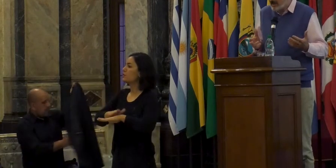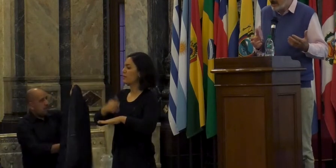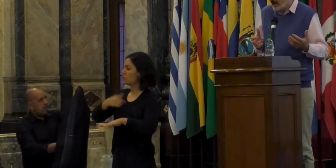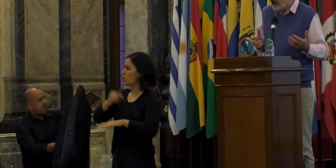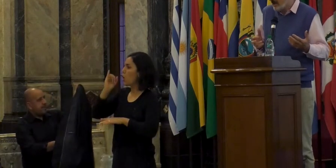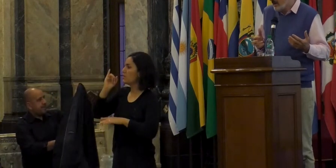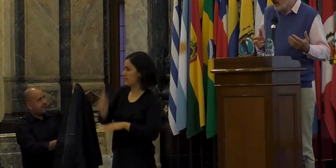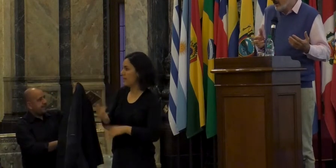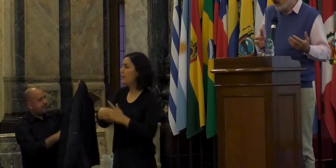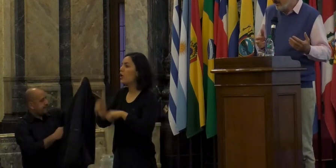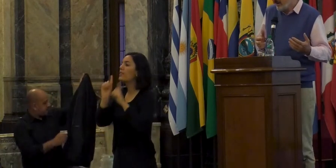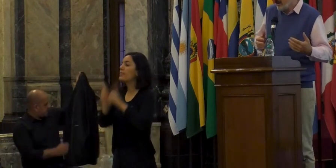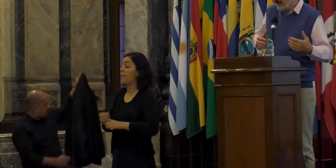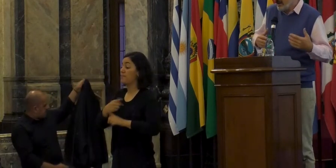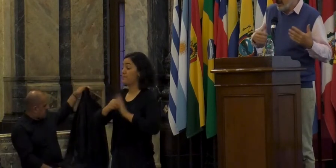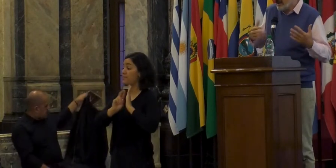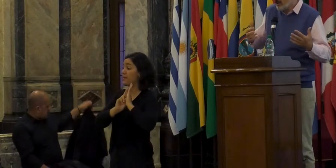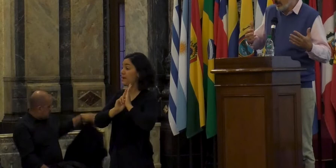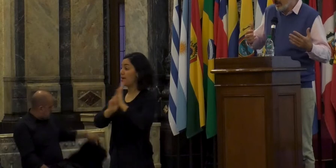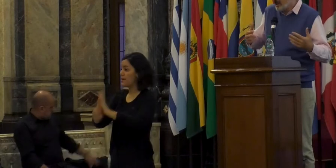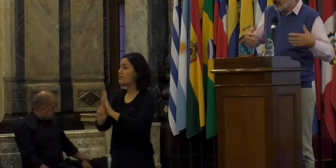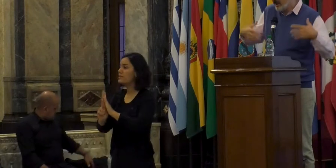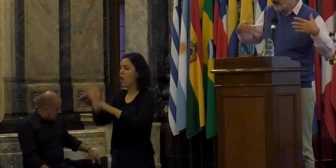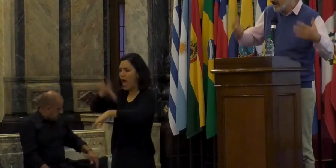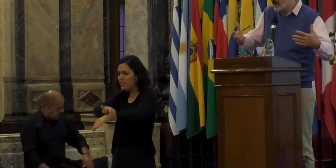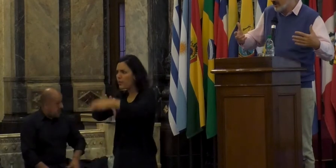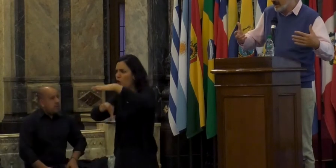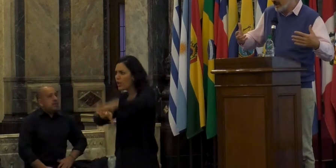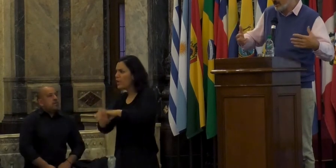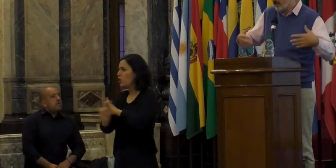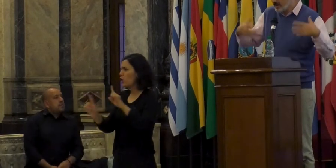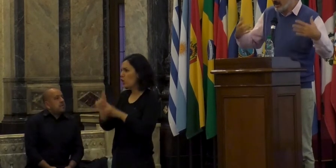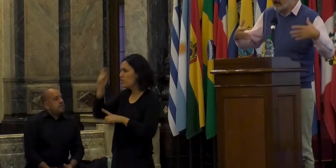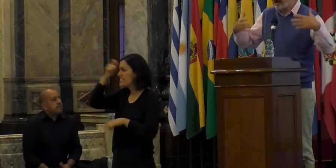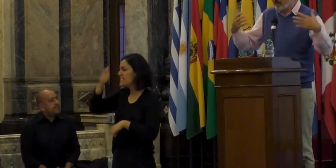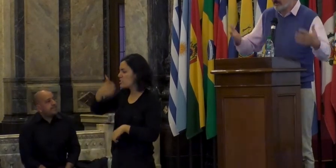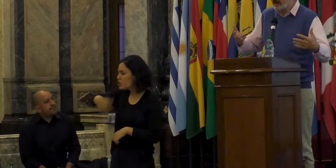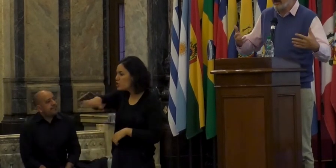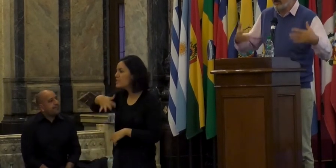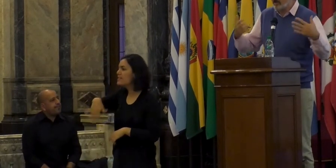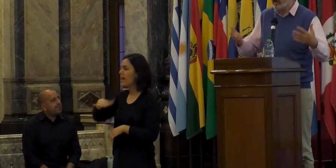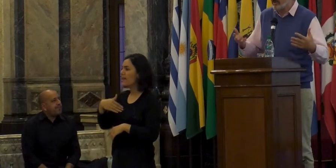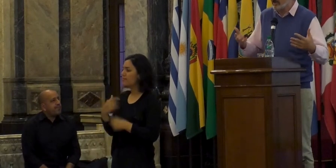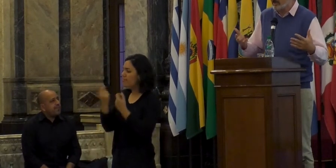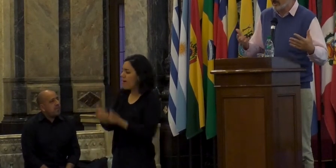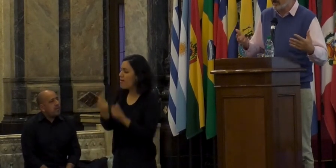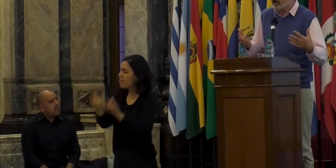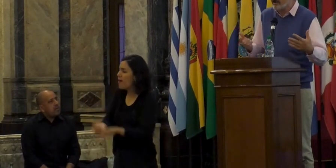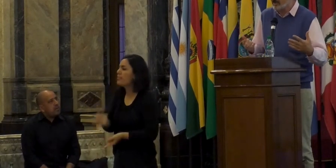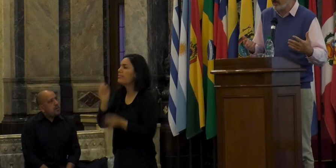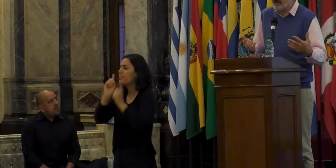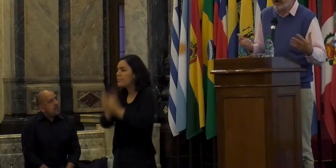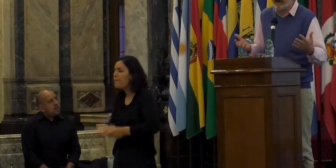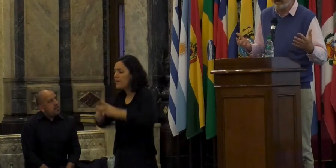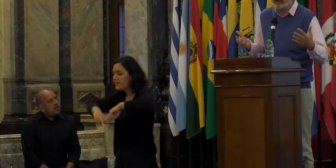también representar ni siquiera a la antropología, sino a las ciencias sociales como ciencias que aportan a la producción de conocimiento hoy